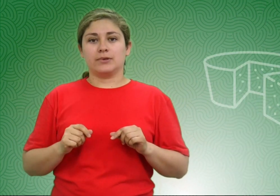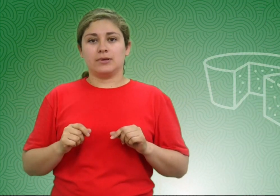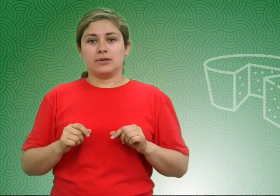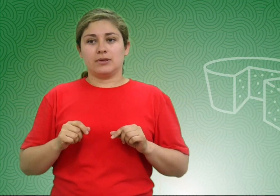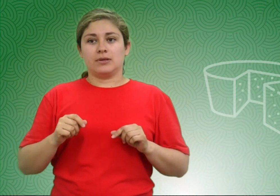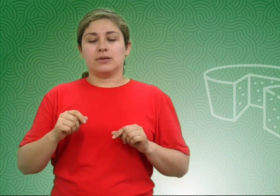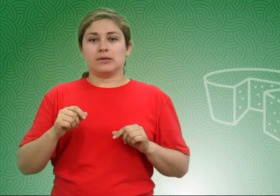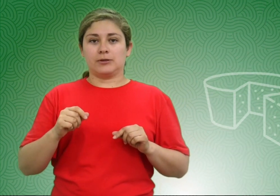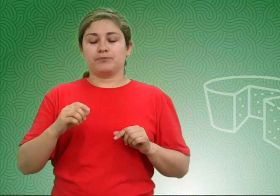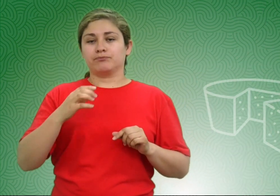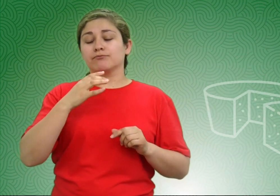queso cabra,